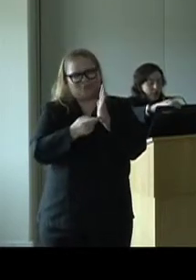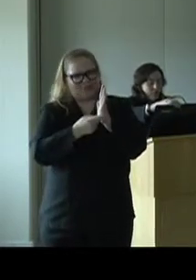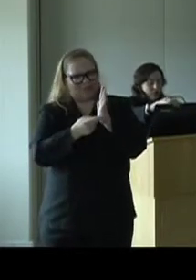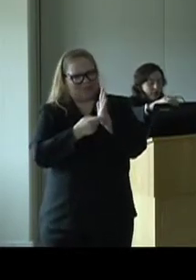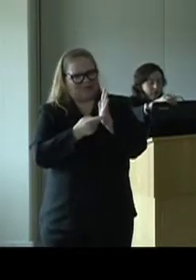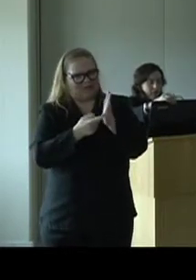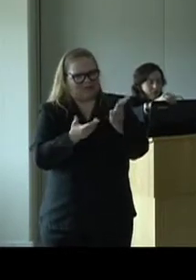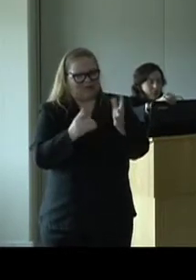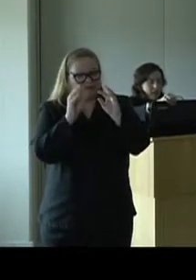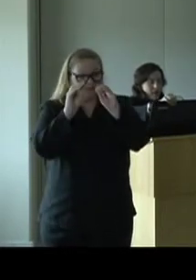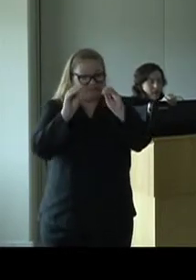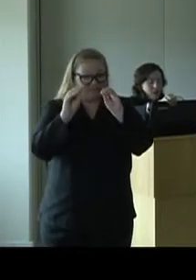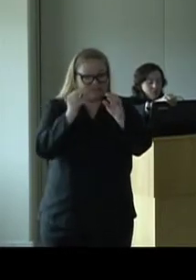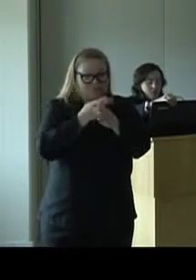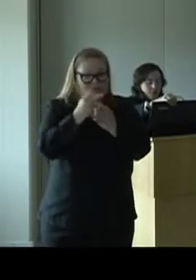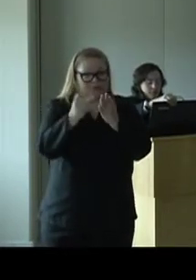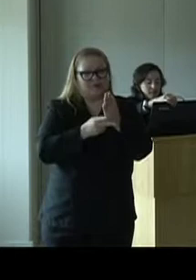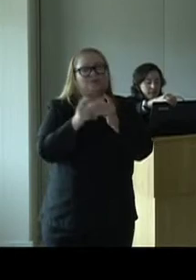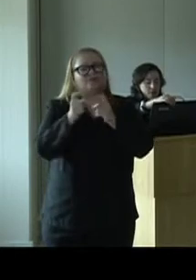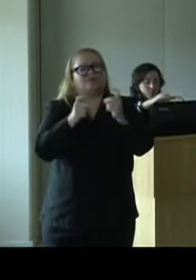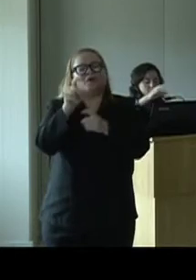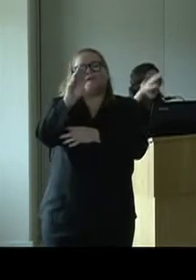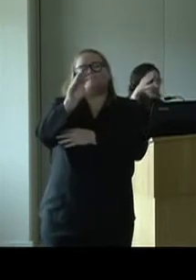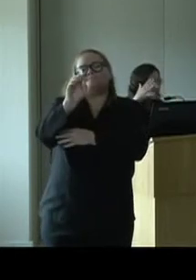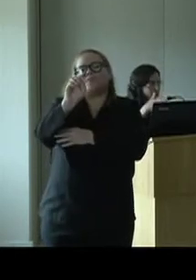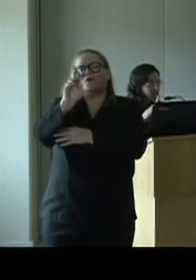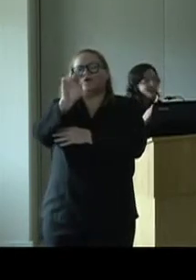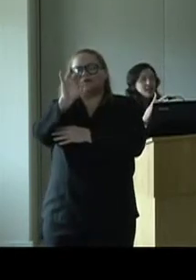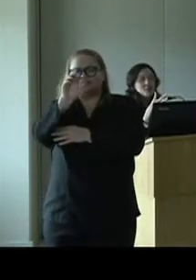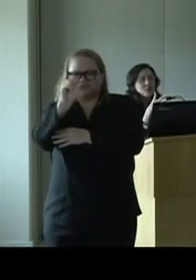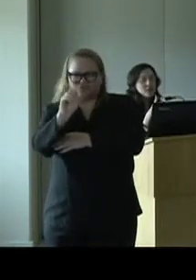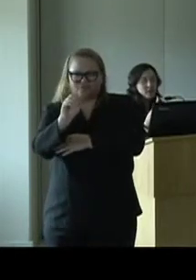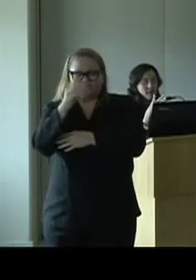proyecto que maneja Mauricio, decidieron